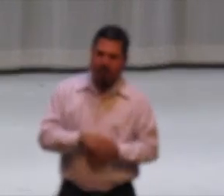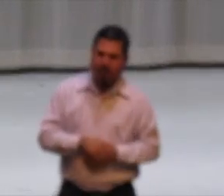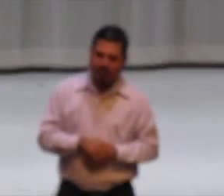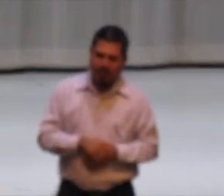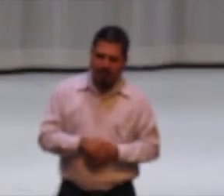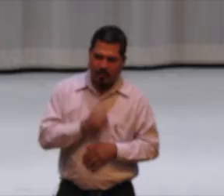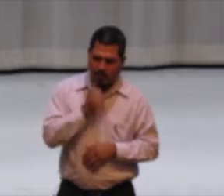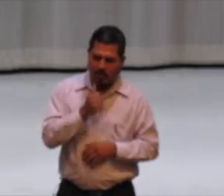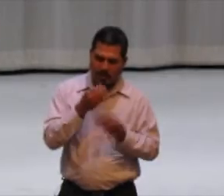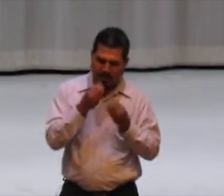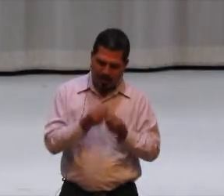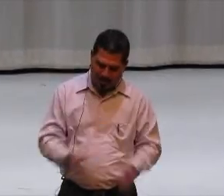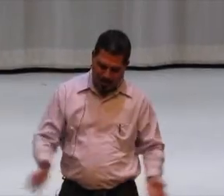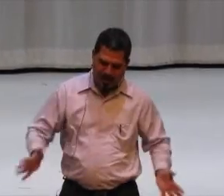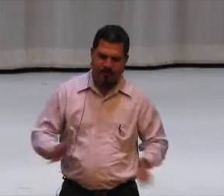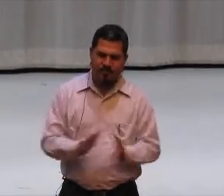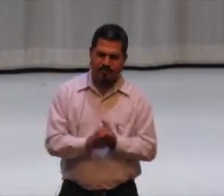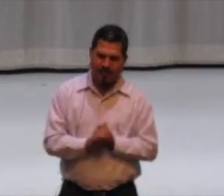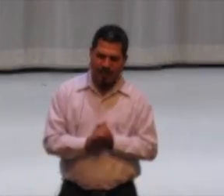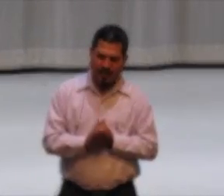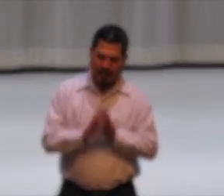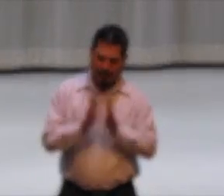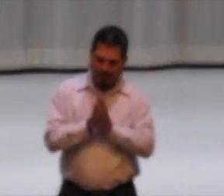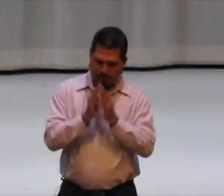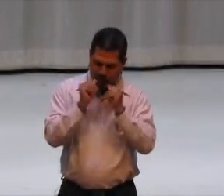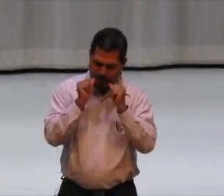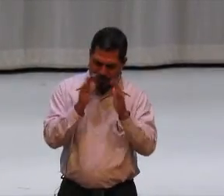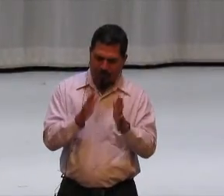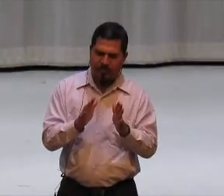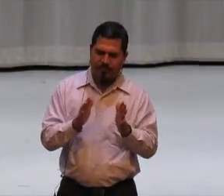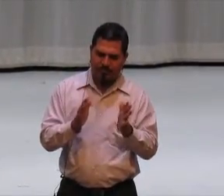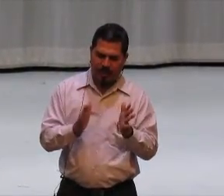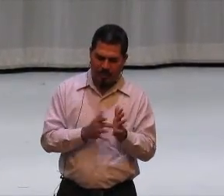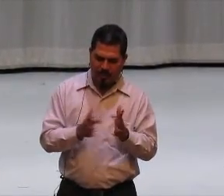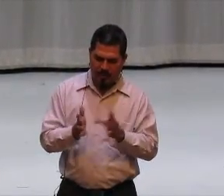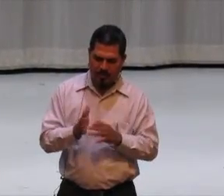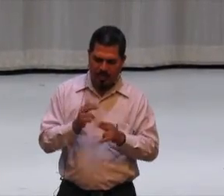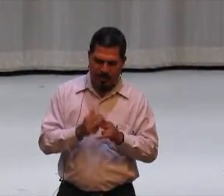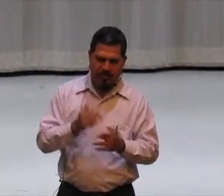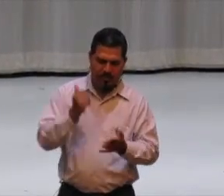y no que se le vaya. Quiero tu bendición. En el nombre de Jesús oramos.